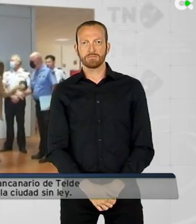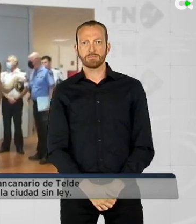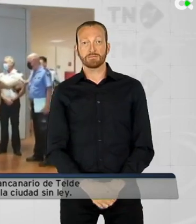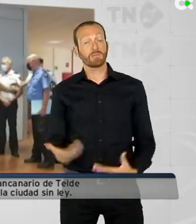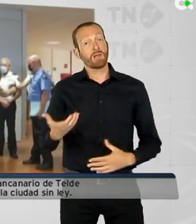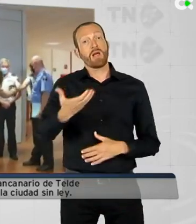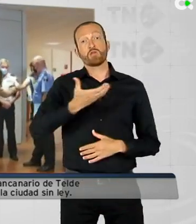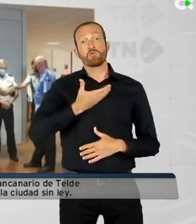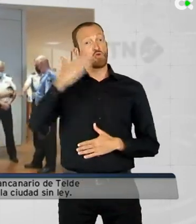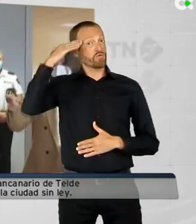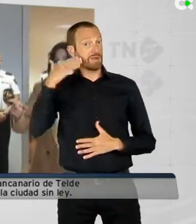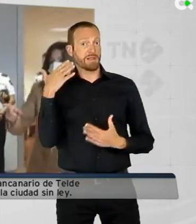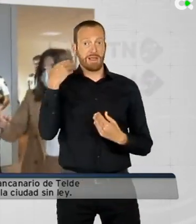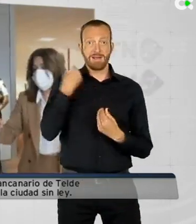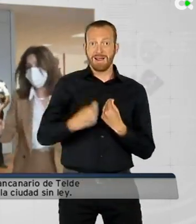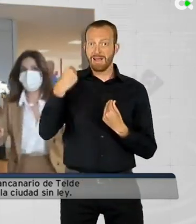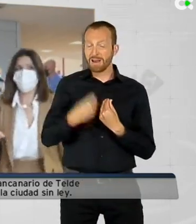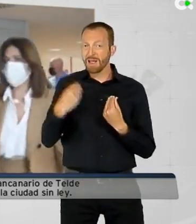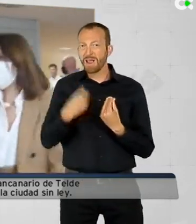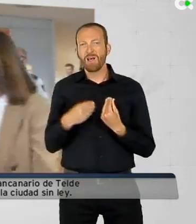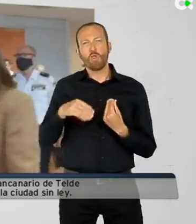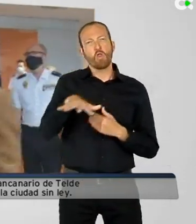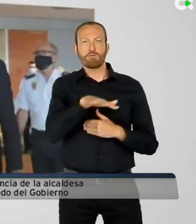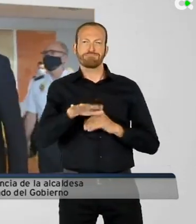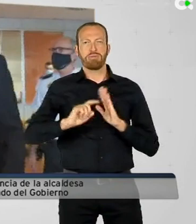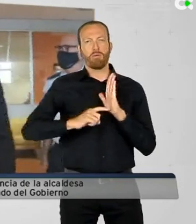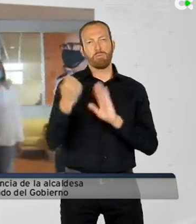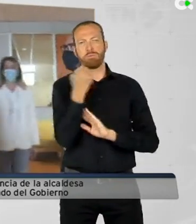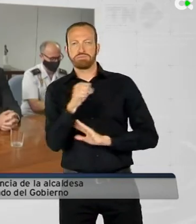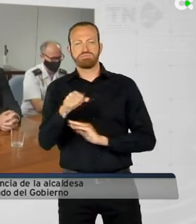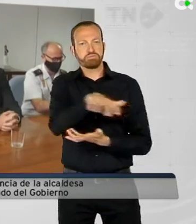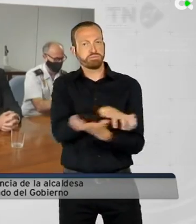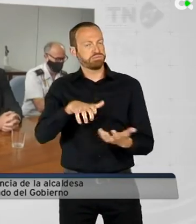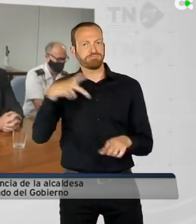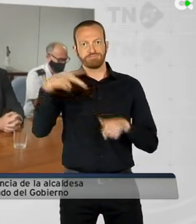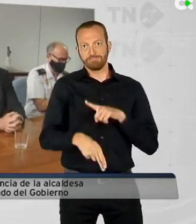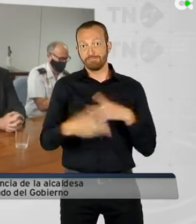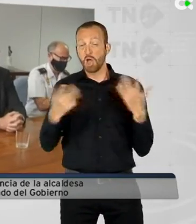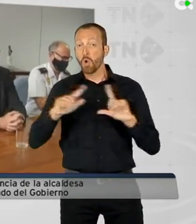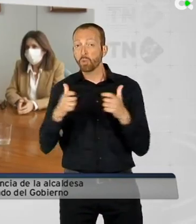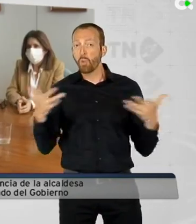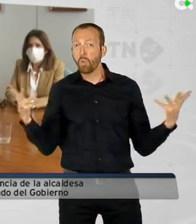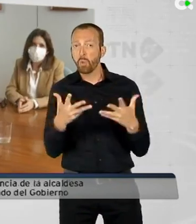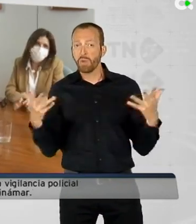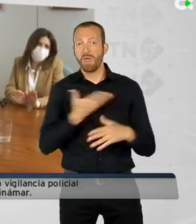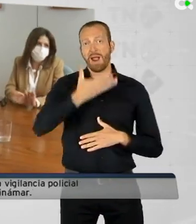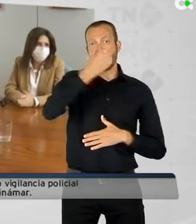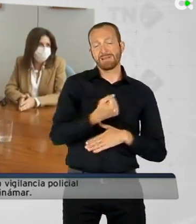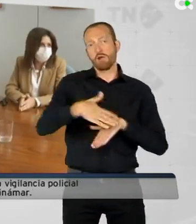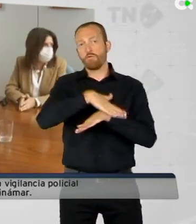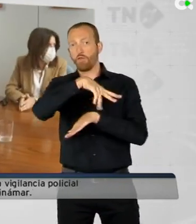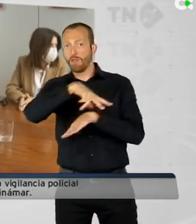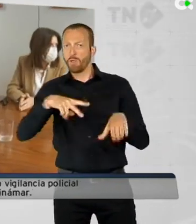El municipio Gran Canario de Telde no quiere ser la ciudad sin ley. Reunión de urgencia de la alcaldesa con el delegado del gobierno